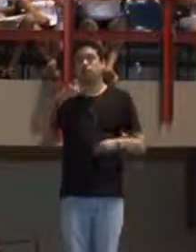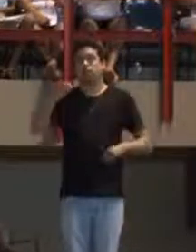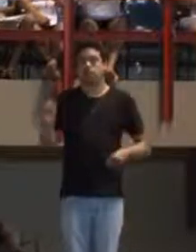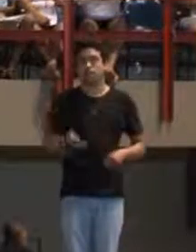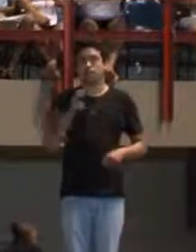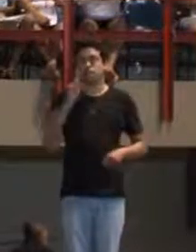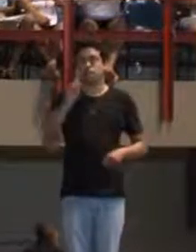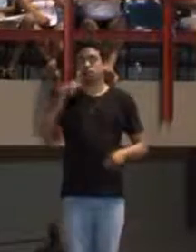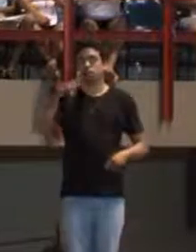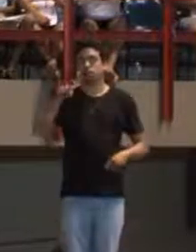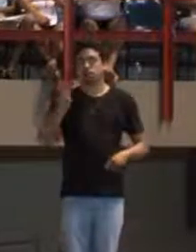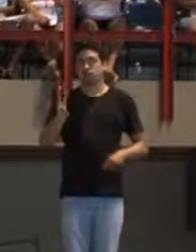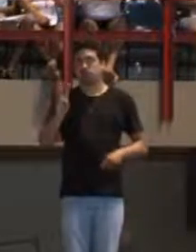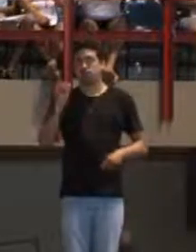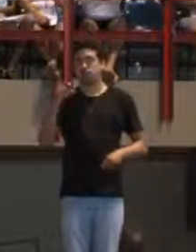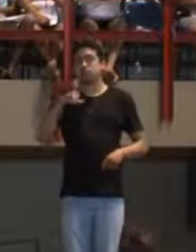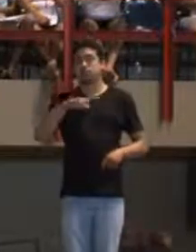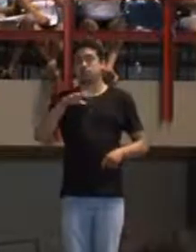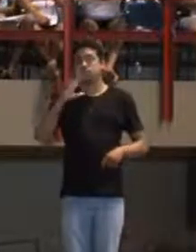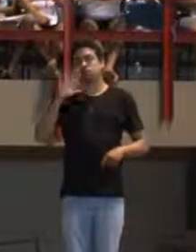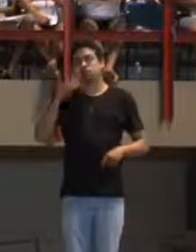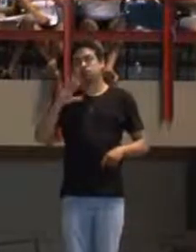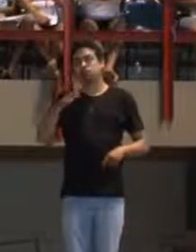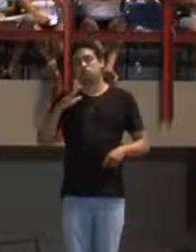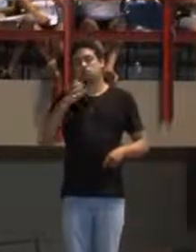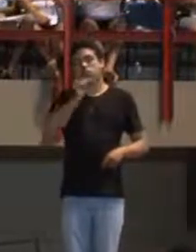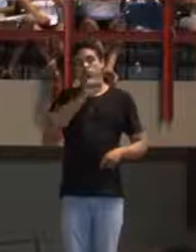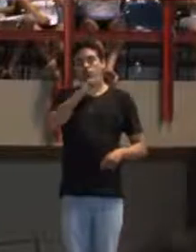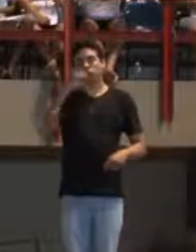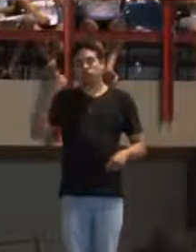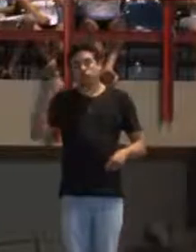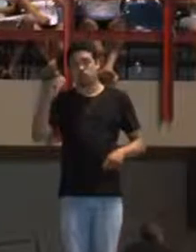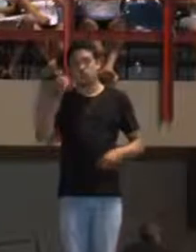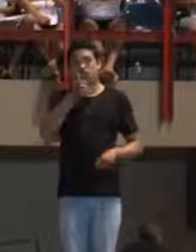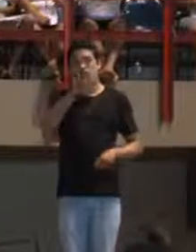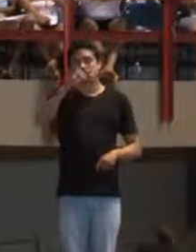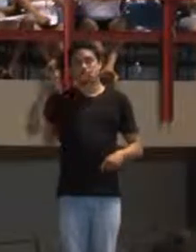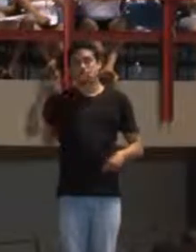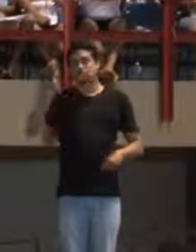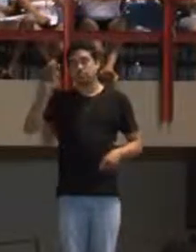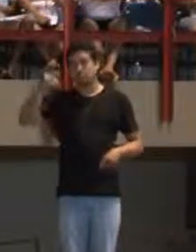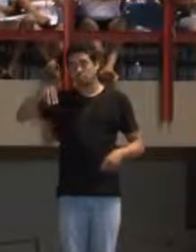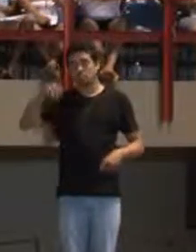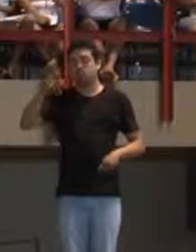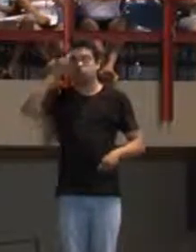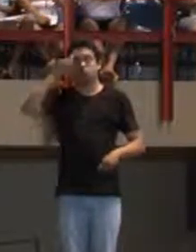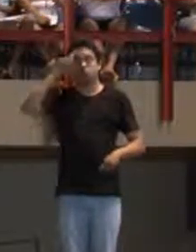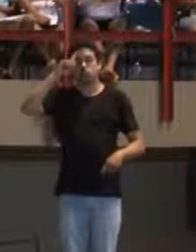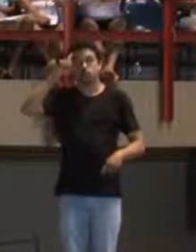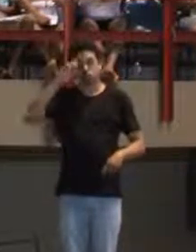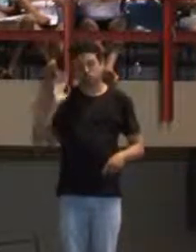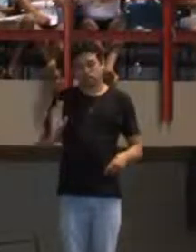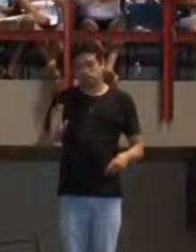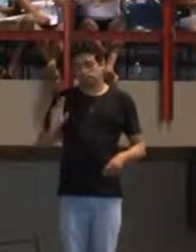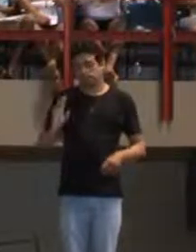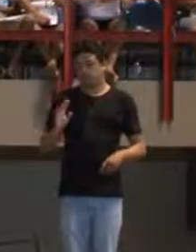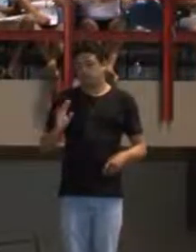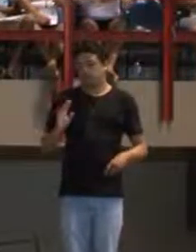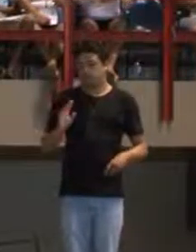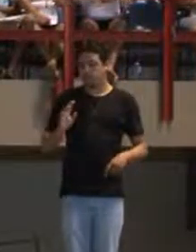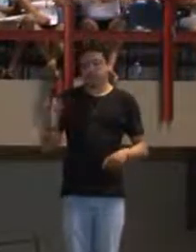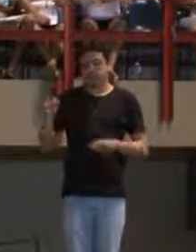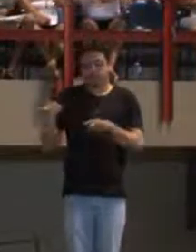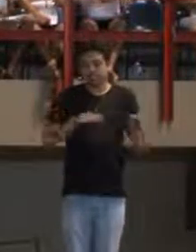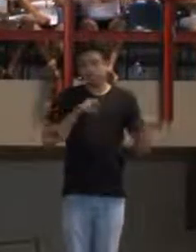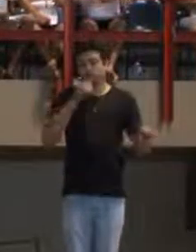utilizar GNV quem roda em média de 80 a 100 km por dia. Isso é por dia, não é